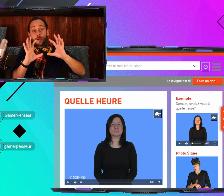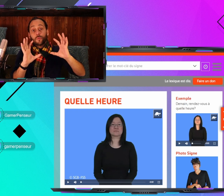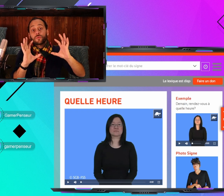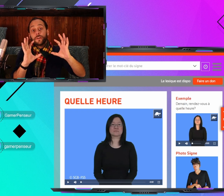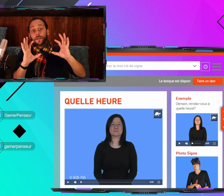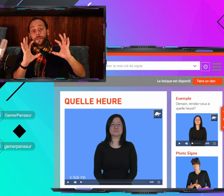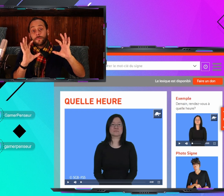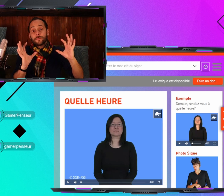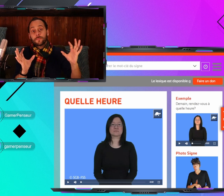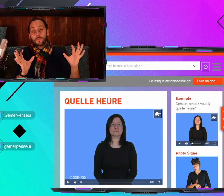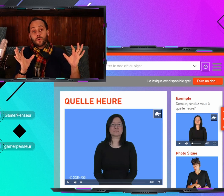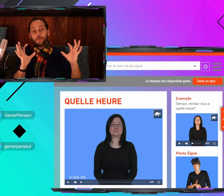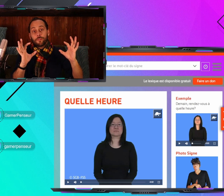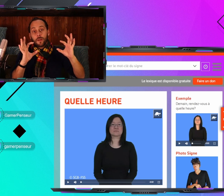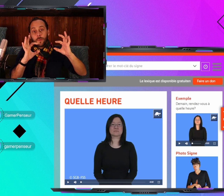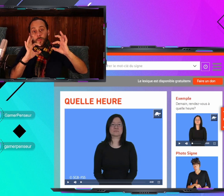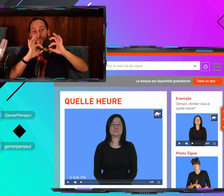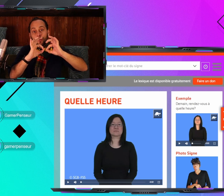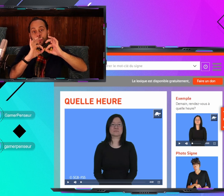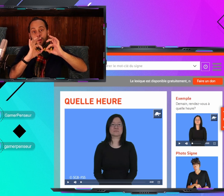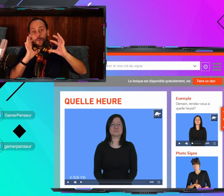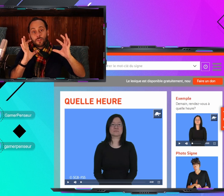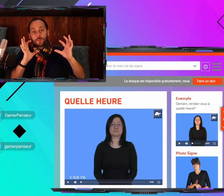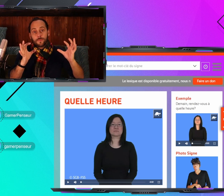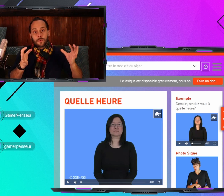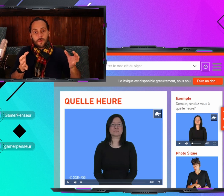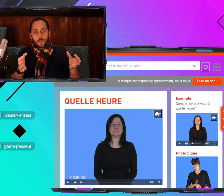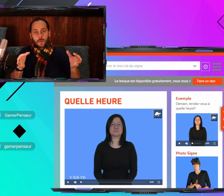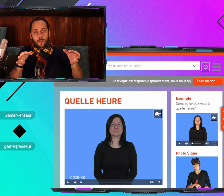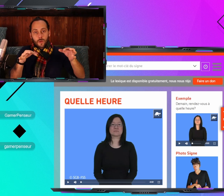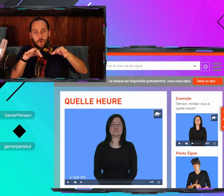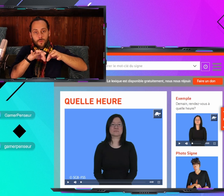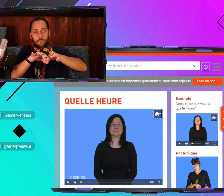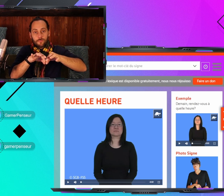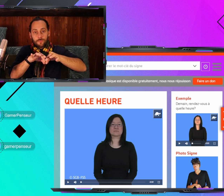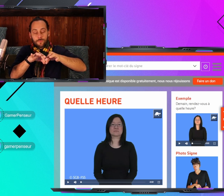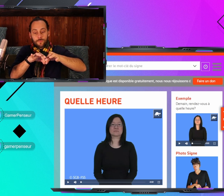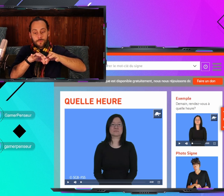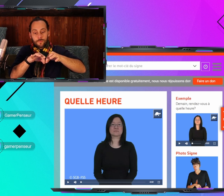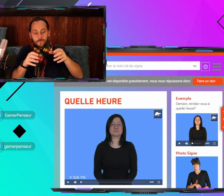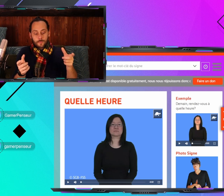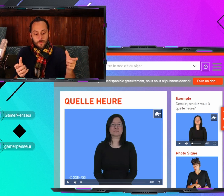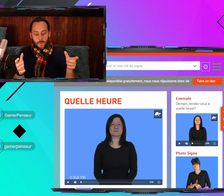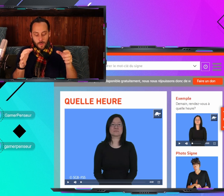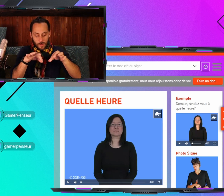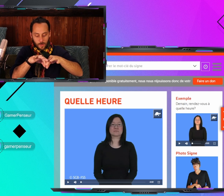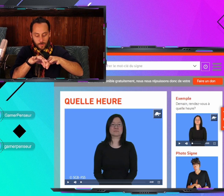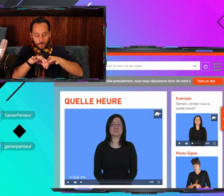Elle commence ouverte. Hein. On ferme à mesure qu'on se rapproche. Rendez-vous.